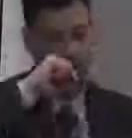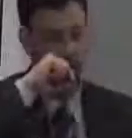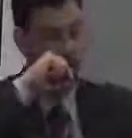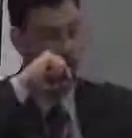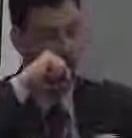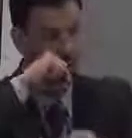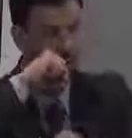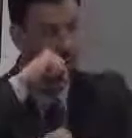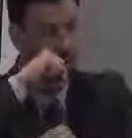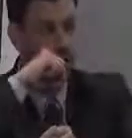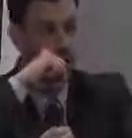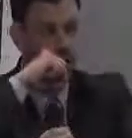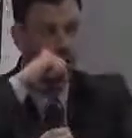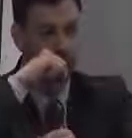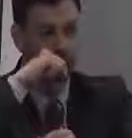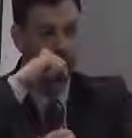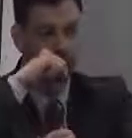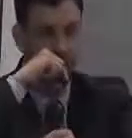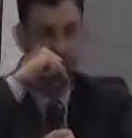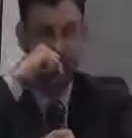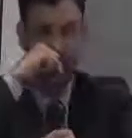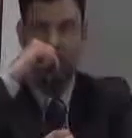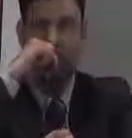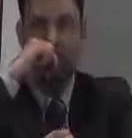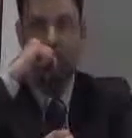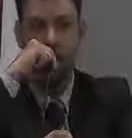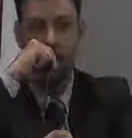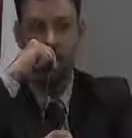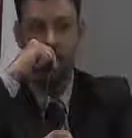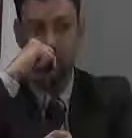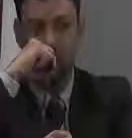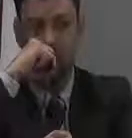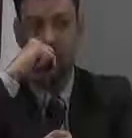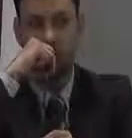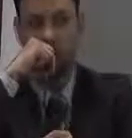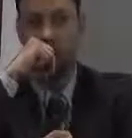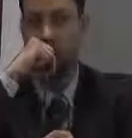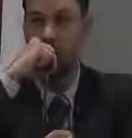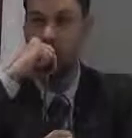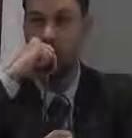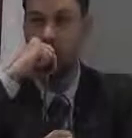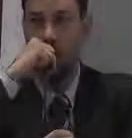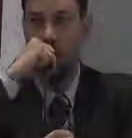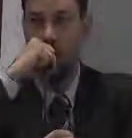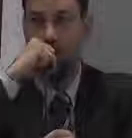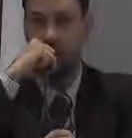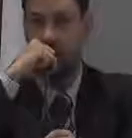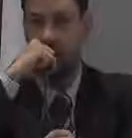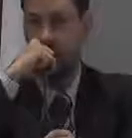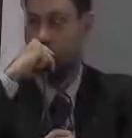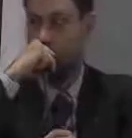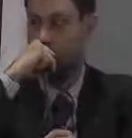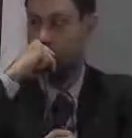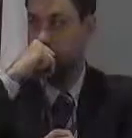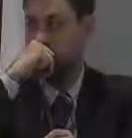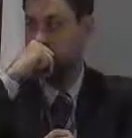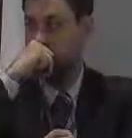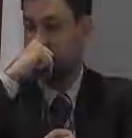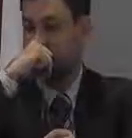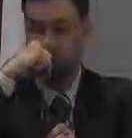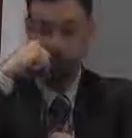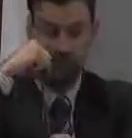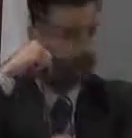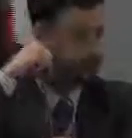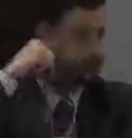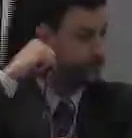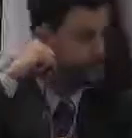discussão, artigo 11. Em votação, vereadores que aprovam, permaneçam por esse encontro. Aprovado por unanimidade de